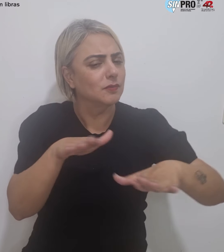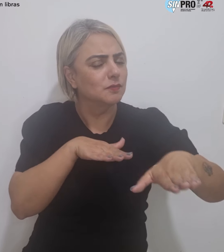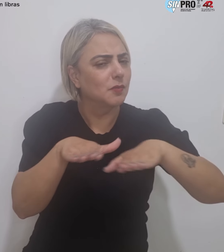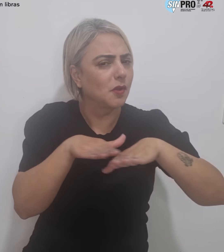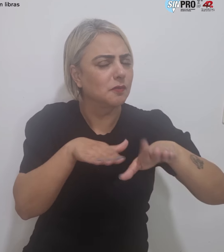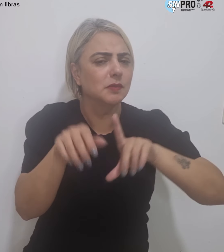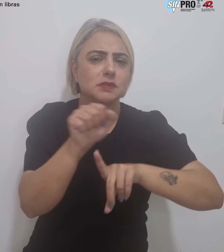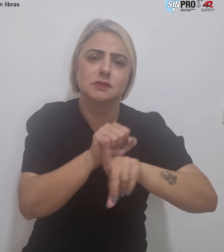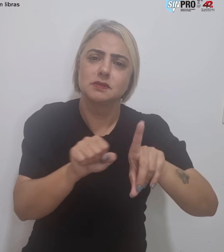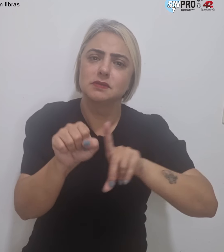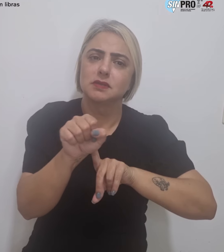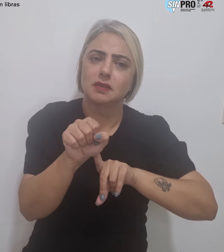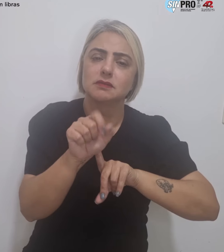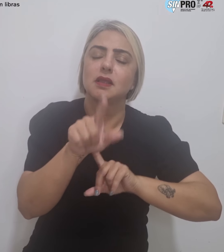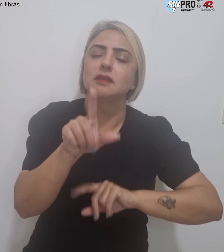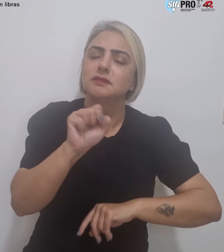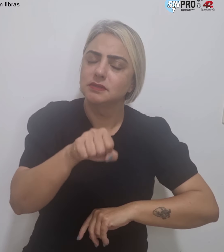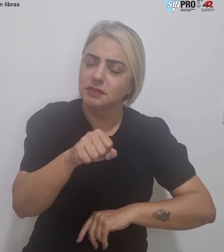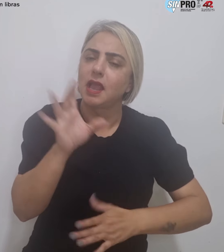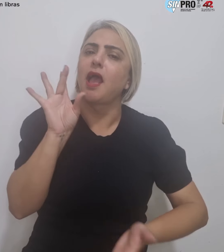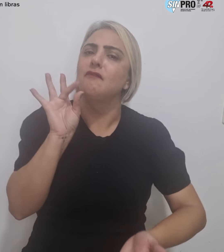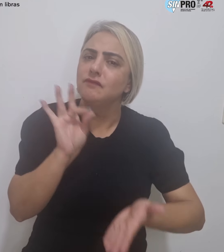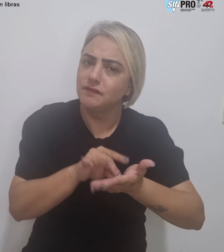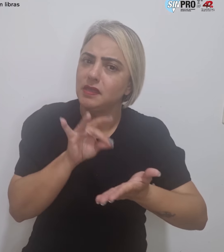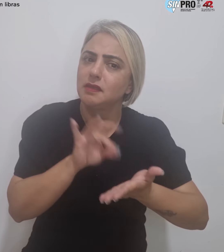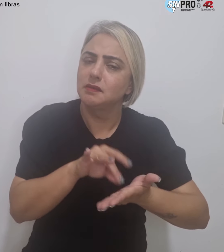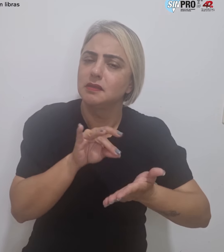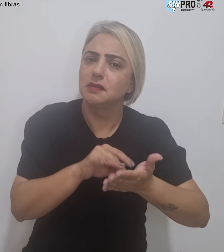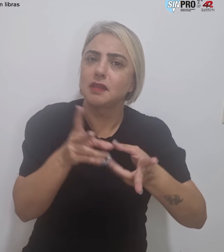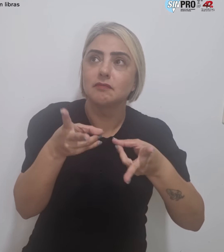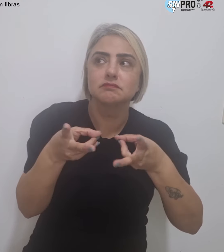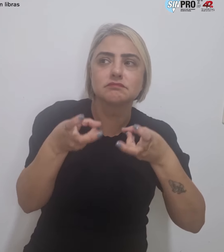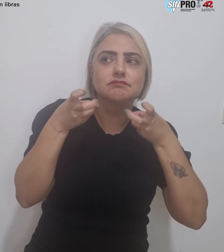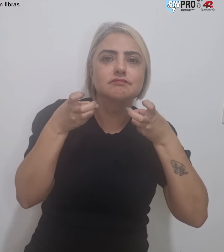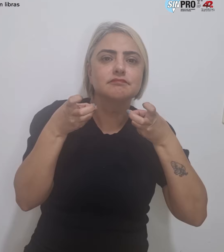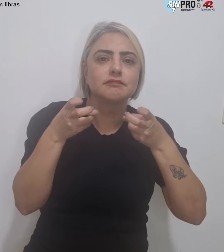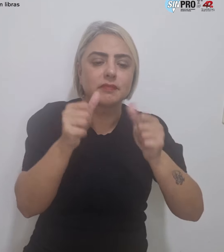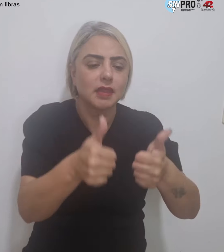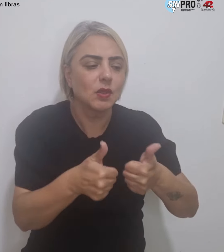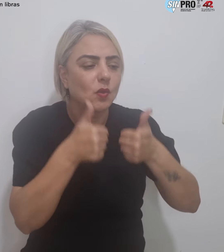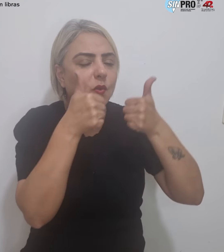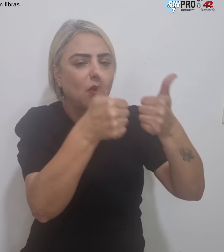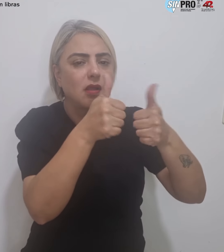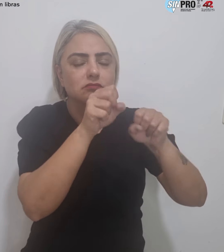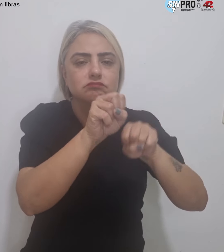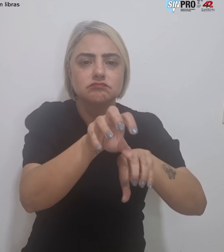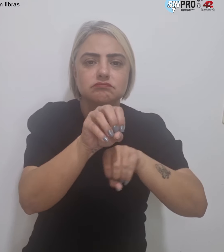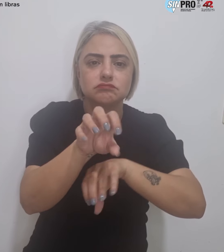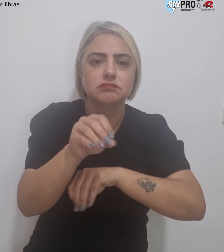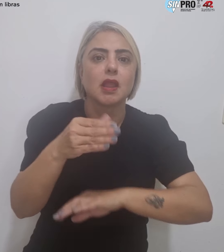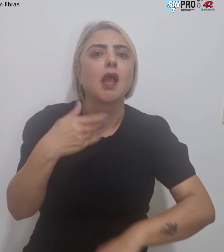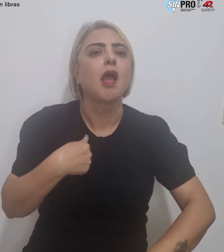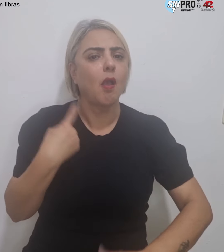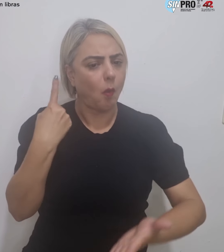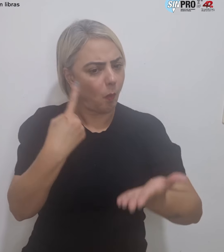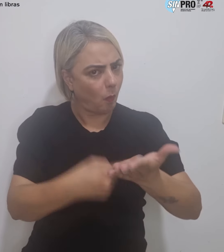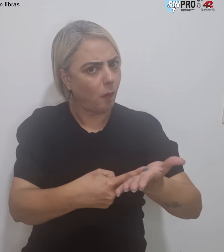sociais devem afirmar a perspectiva de qualidade de educação comprometida com o